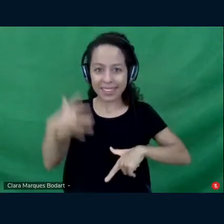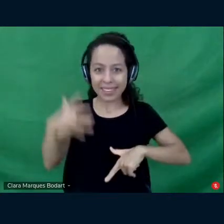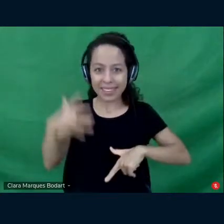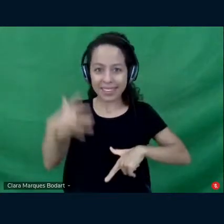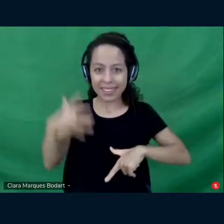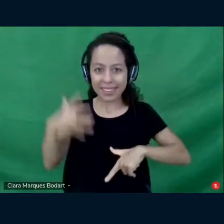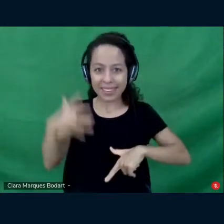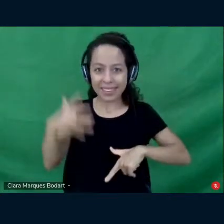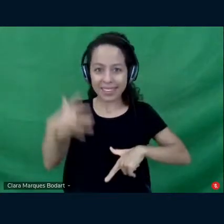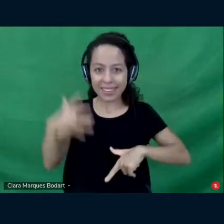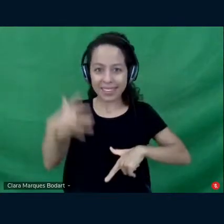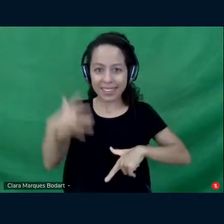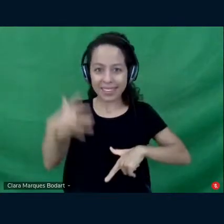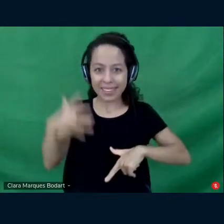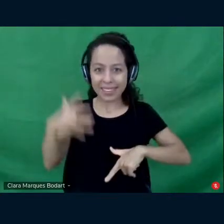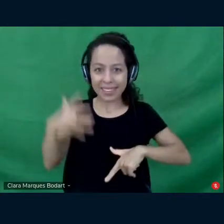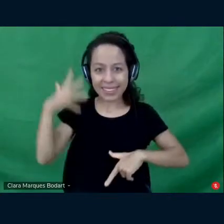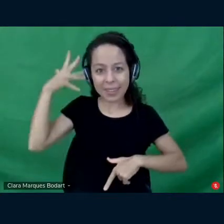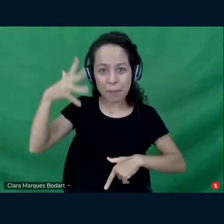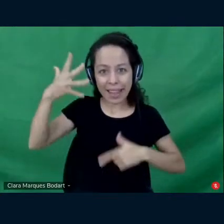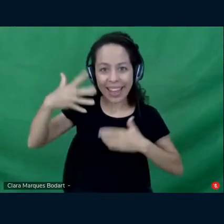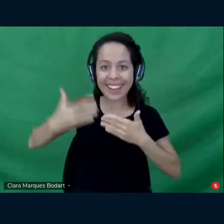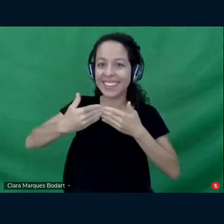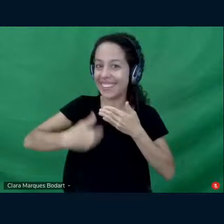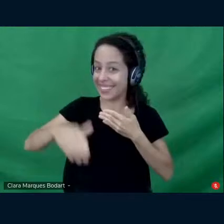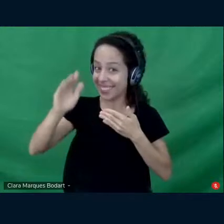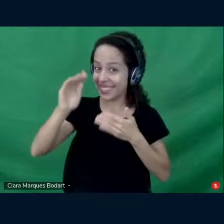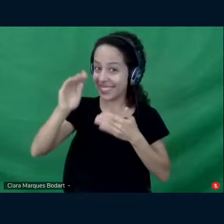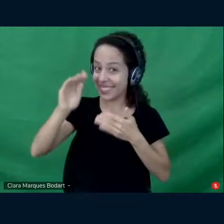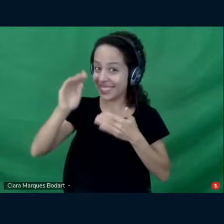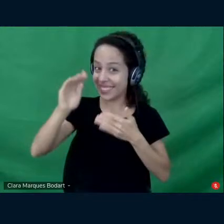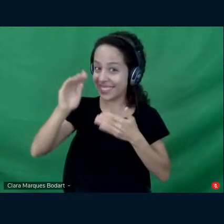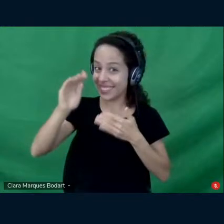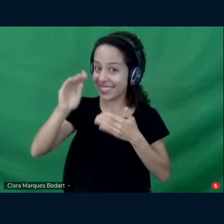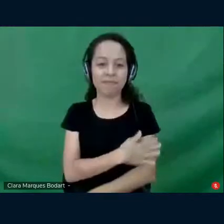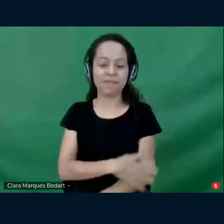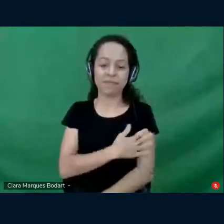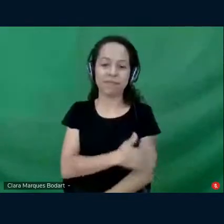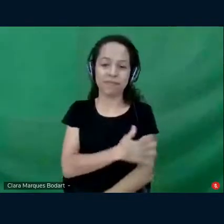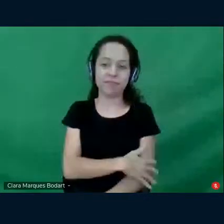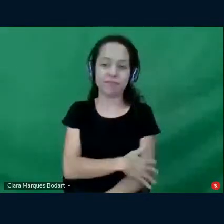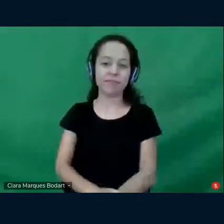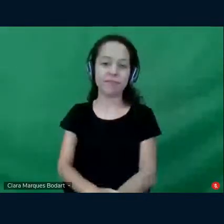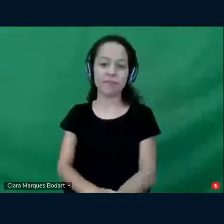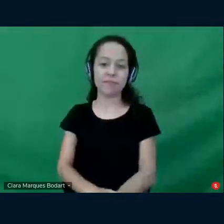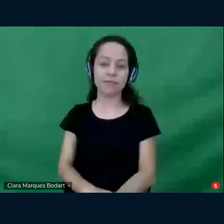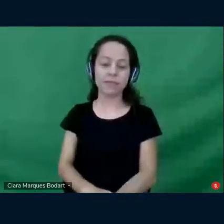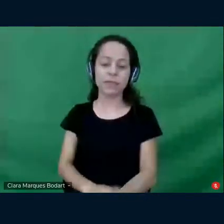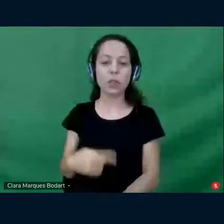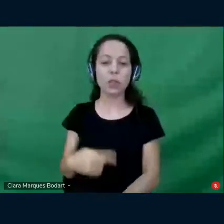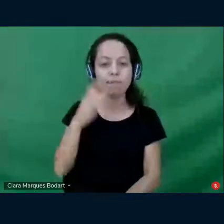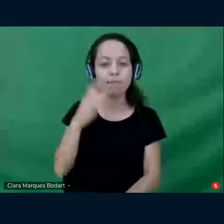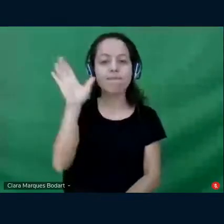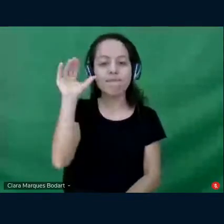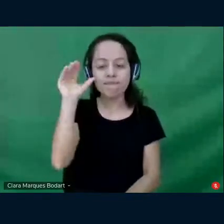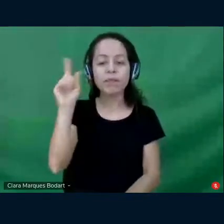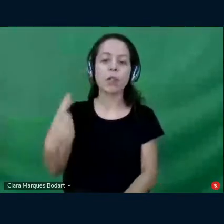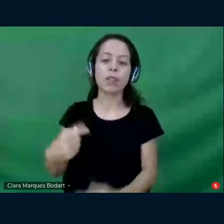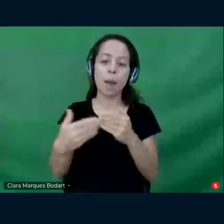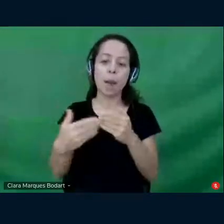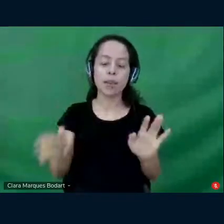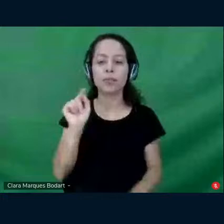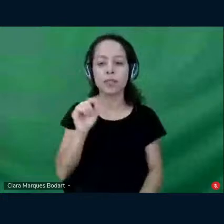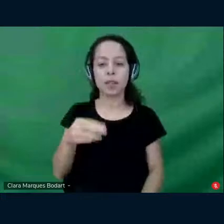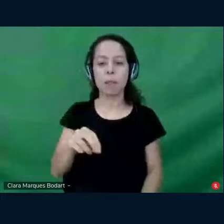uma fala, né? Mas a gente fica com vontade de ouvi-la. Então, vamos abrir espaço para essa integração.